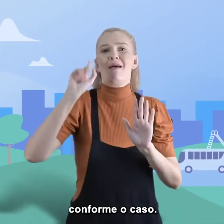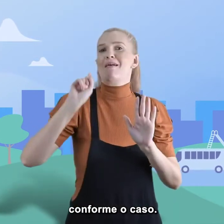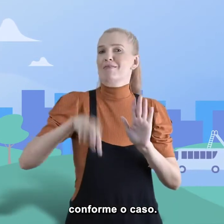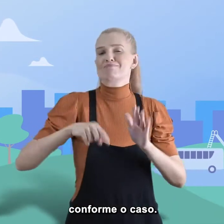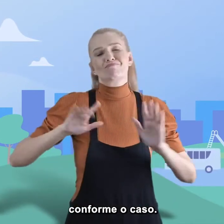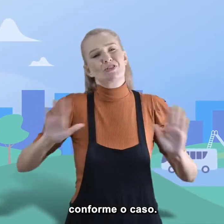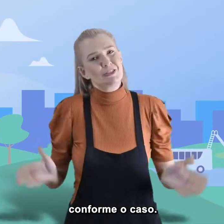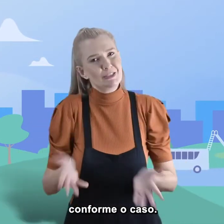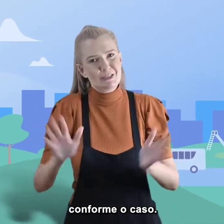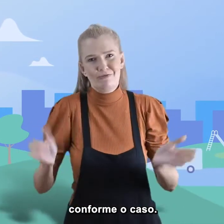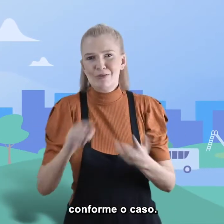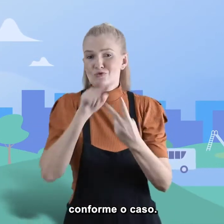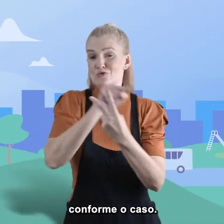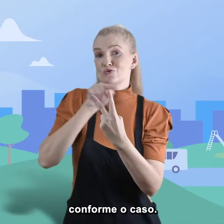caso.